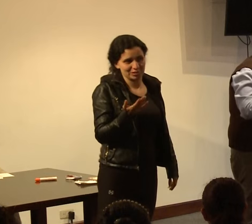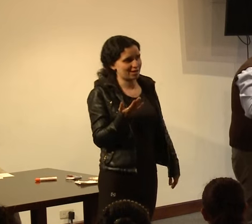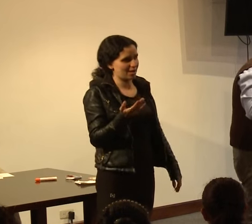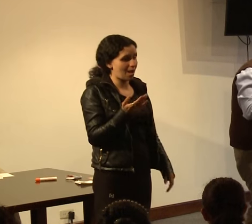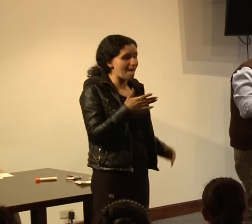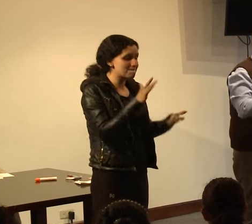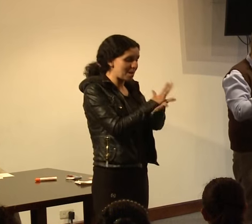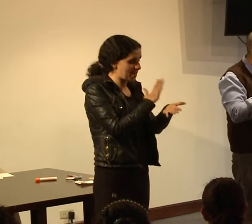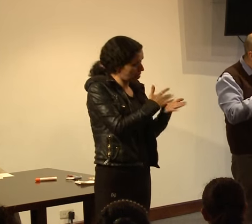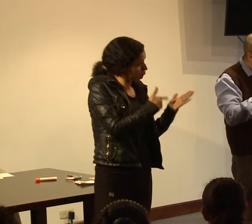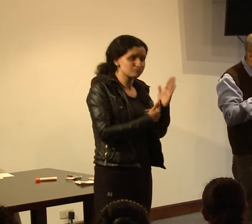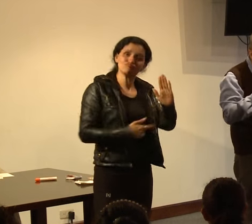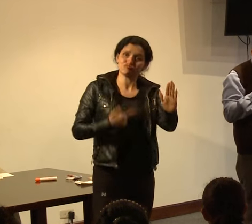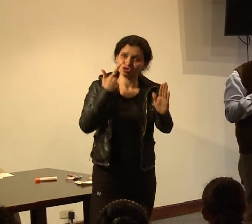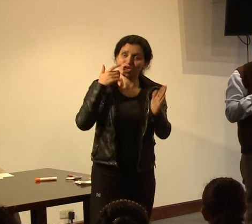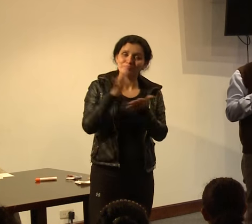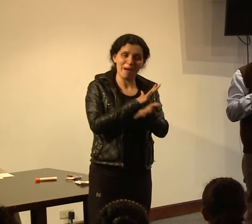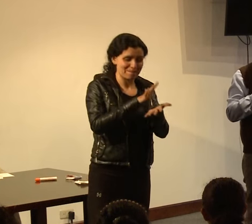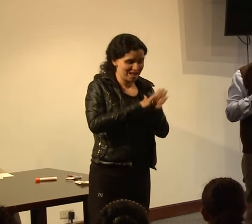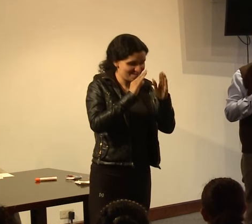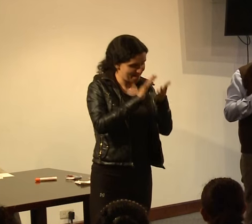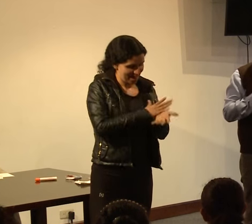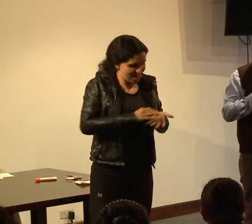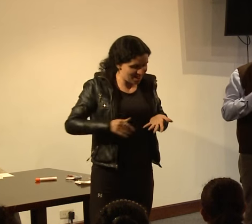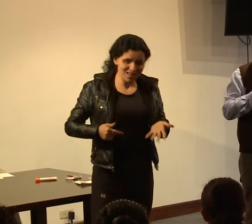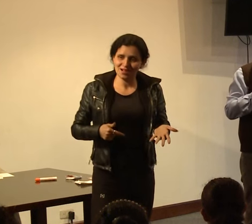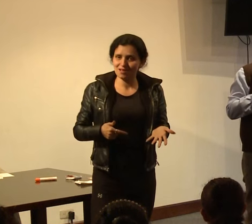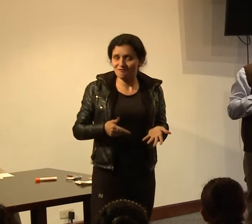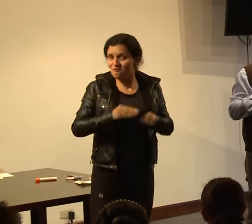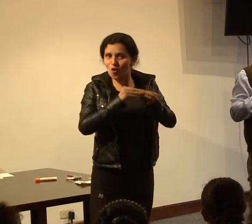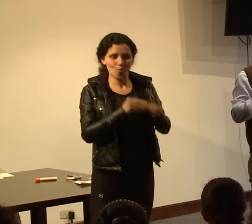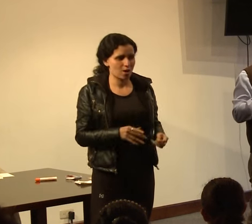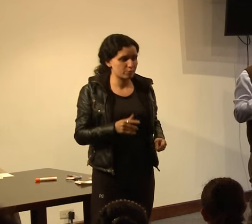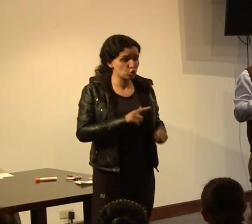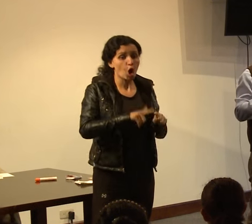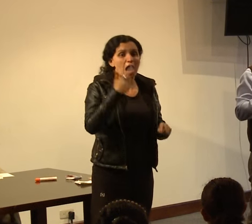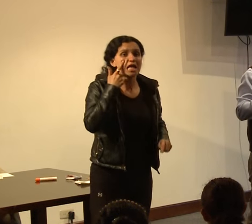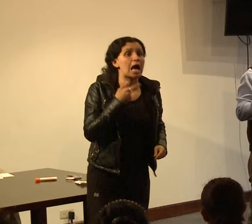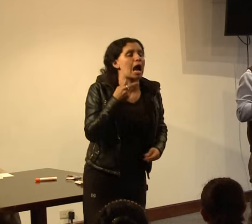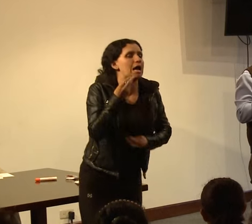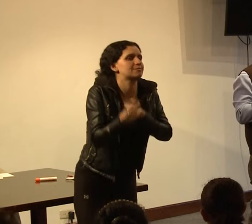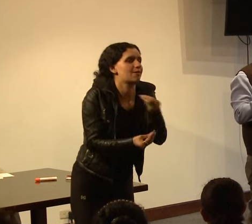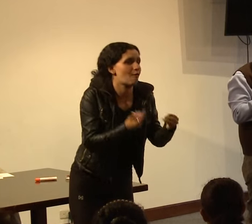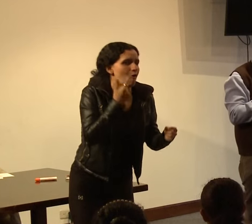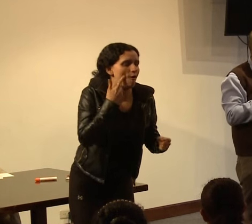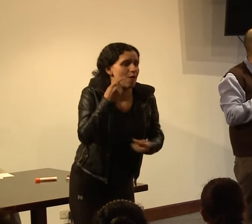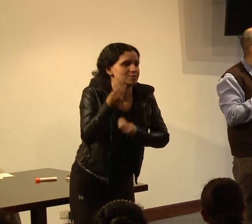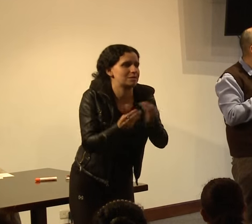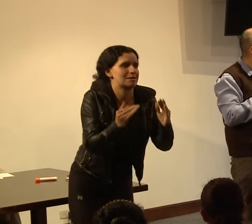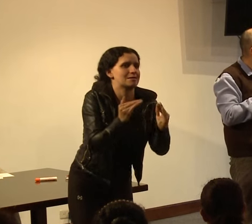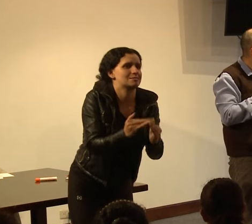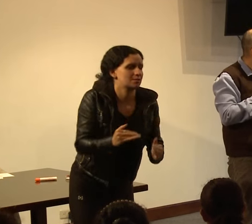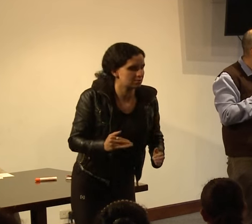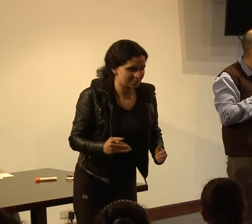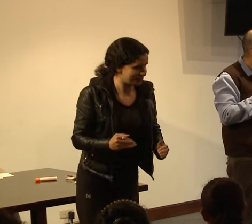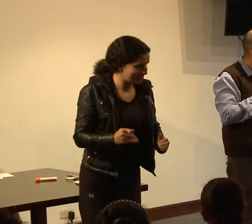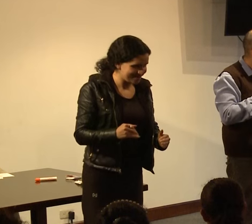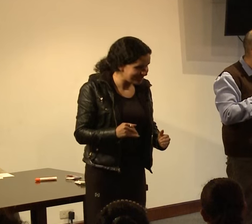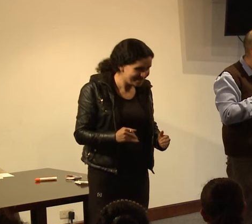utilizar este papel o haz esto? Pero tener mucho cuidado de meterse a decirle exactamente qué tiene que hacer. Uno no debe contestar esa